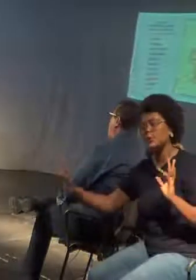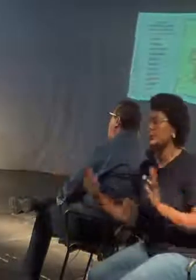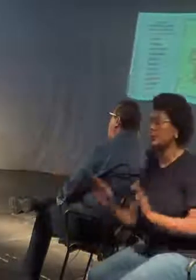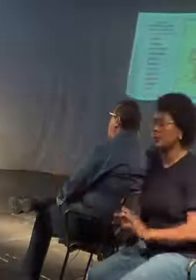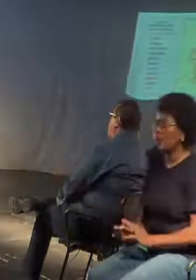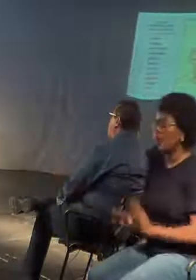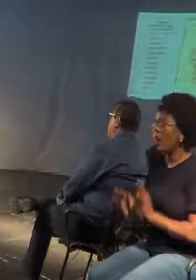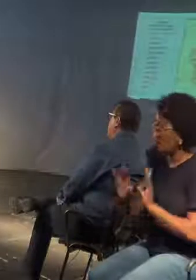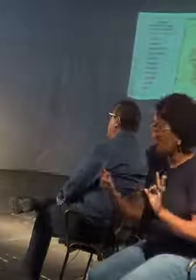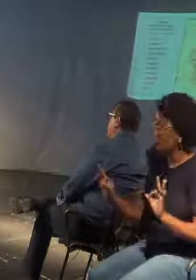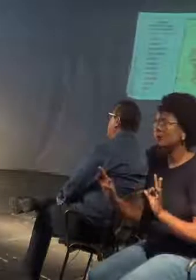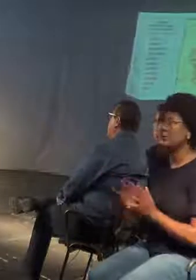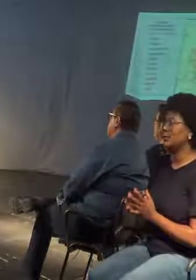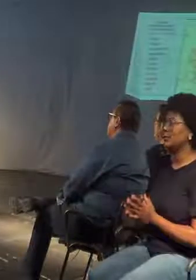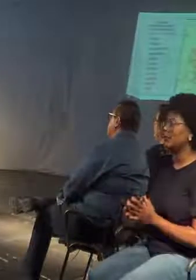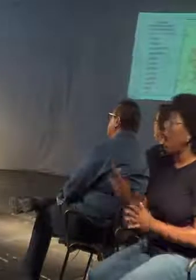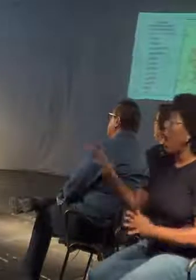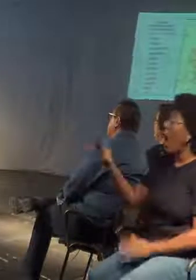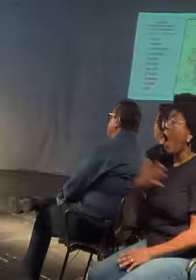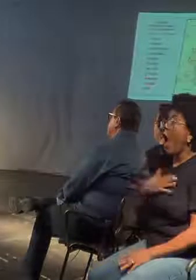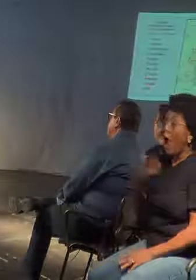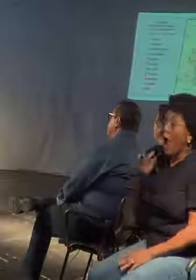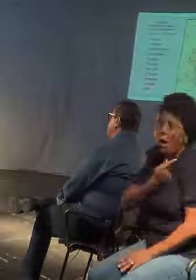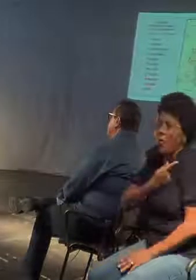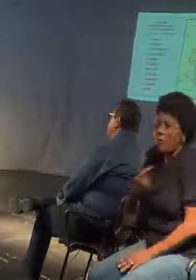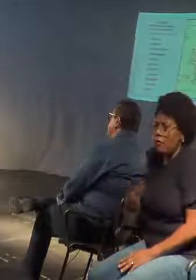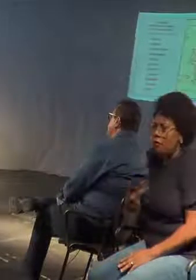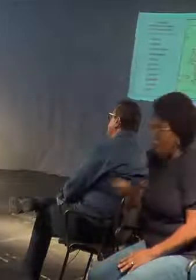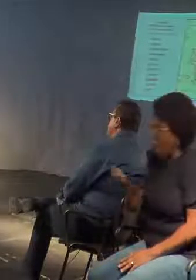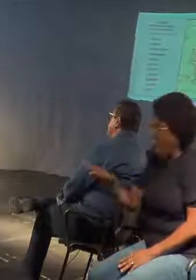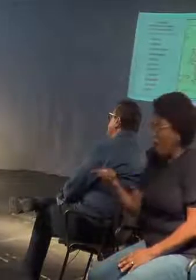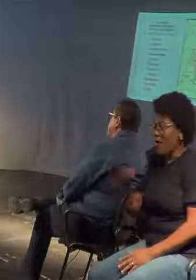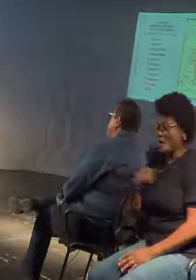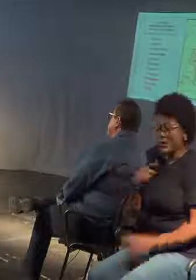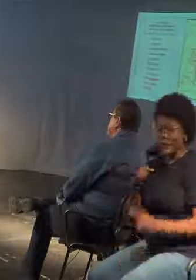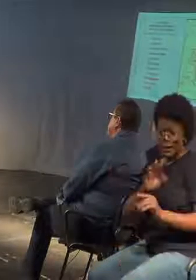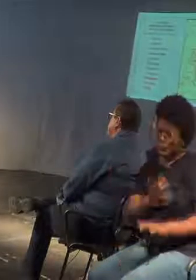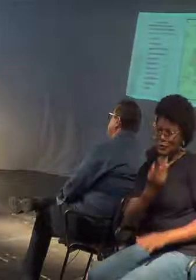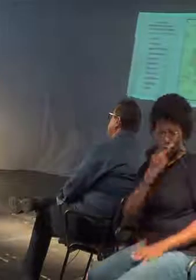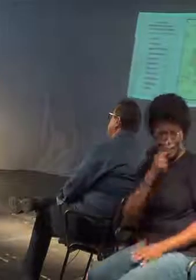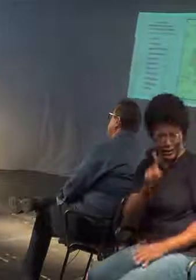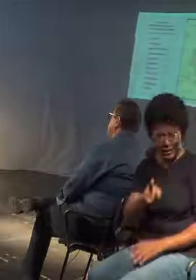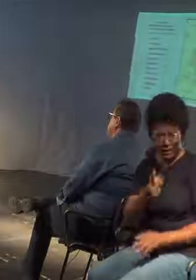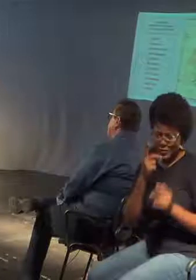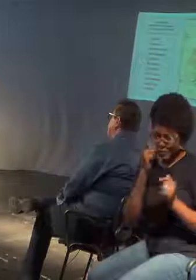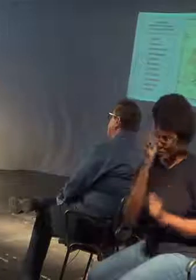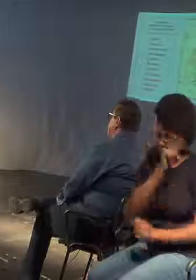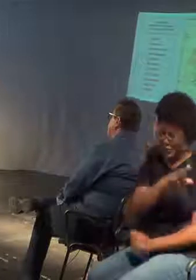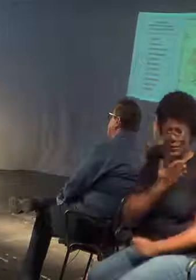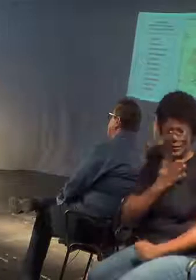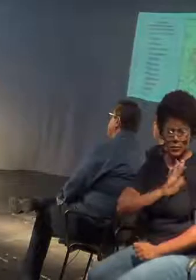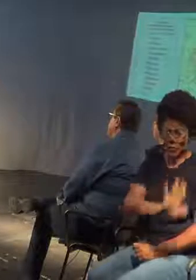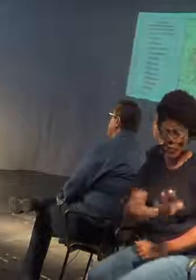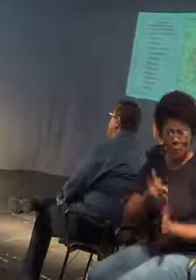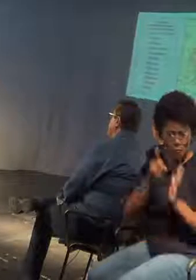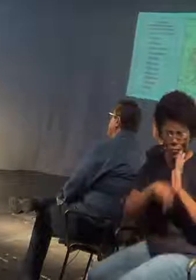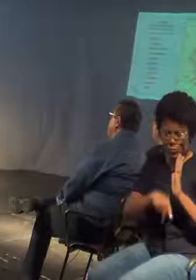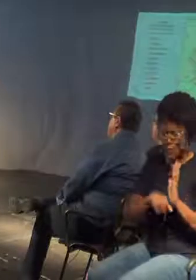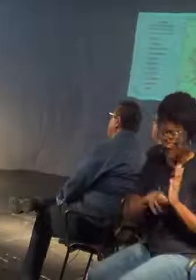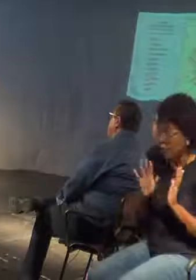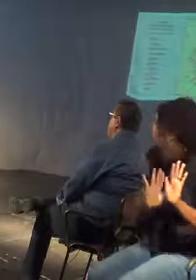zangou, disse que eu estava botando dificuldade, gosto ruim. Não estou botando gosto ruim, estou mostrando um problema que. Na verdade, não é nem fui eu que descobri o